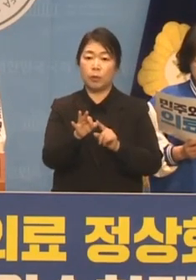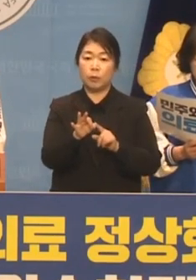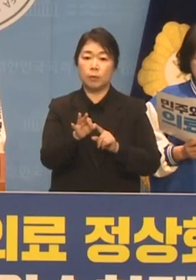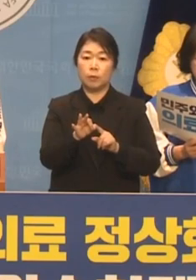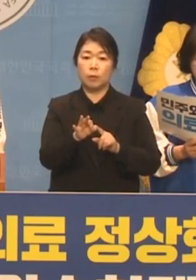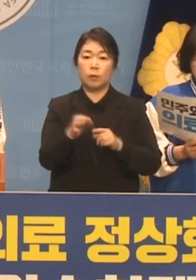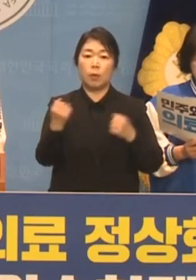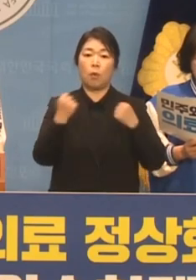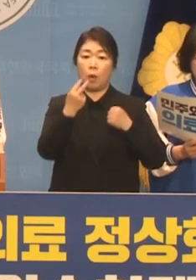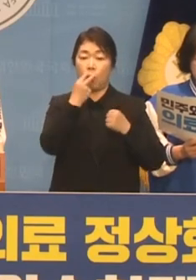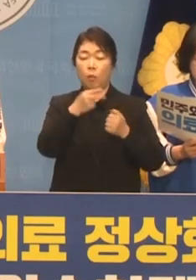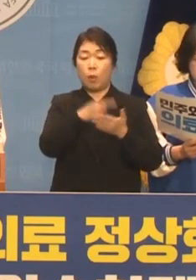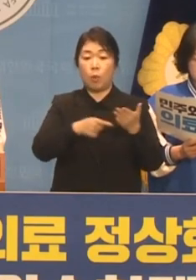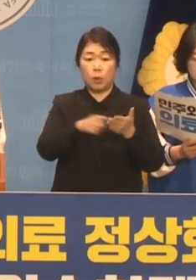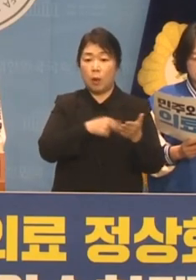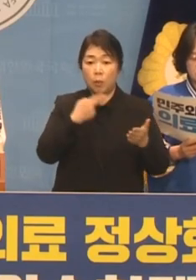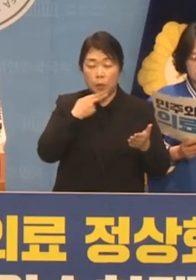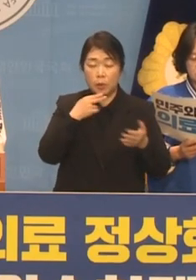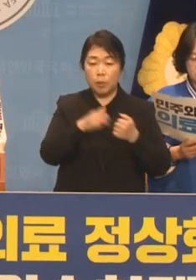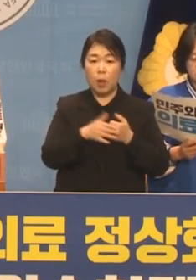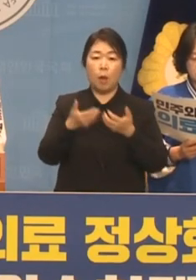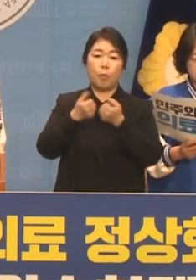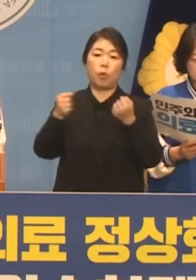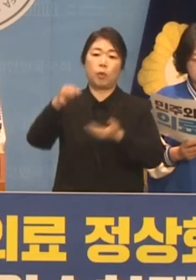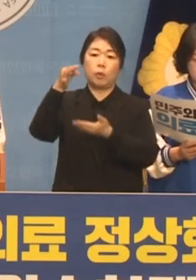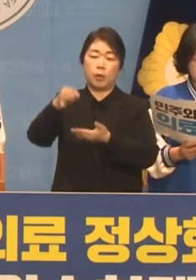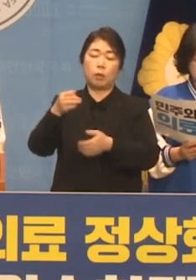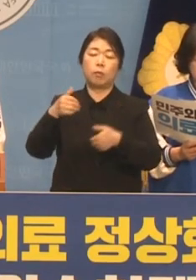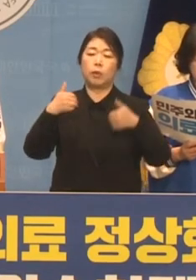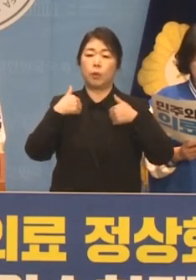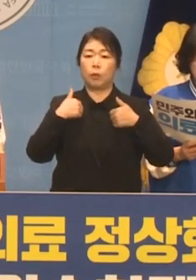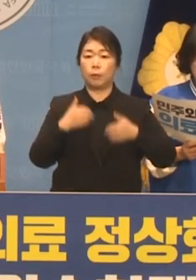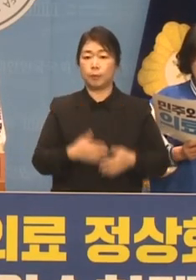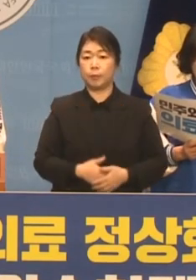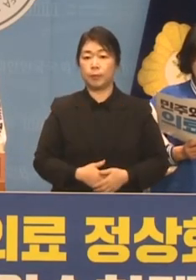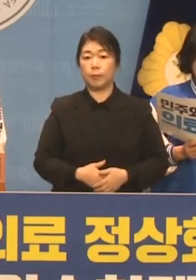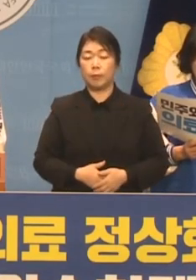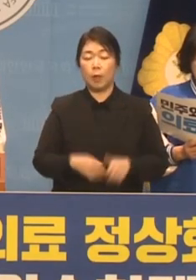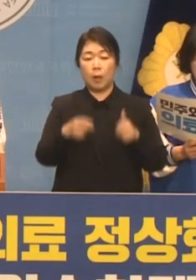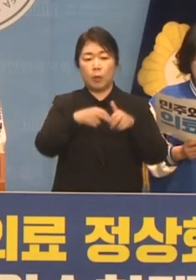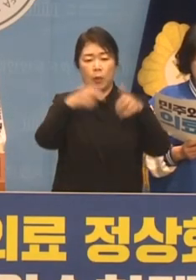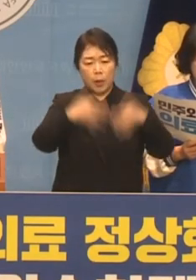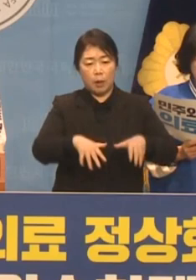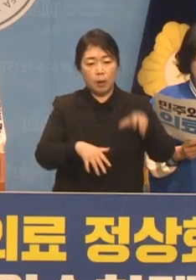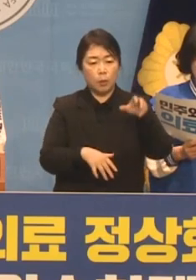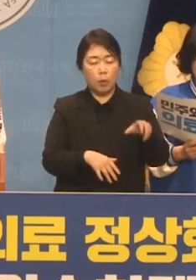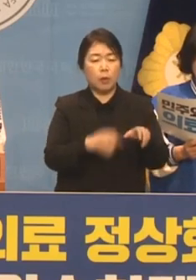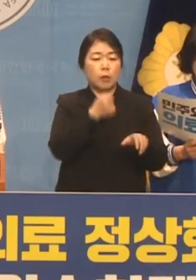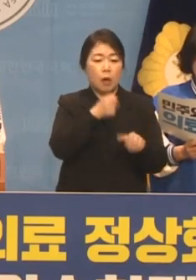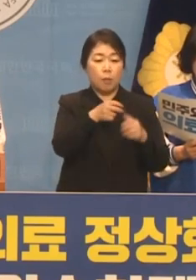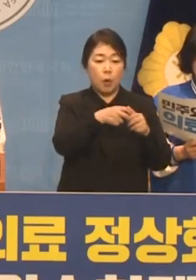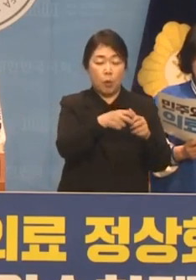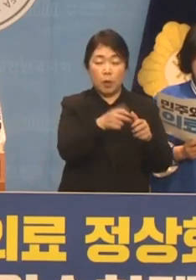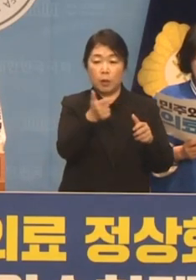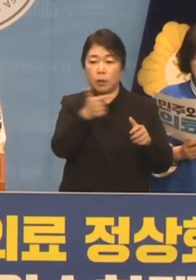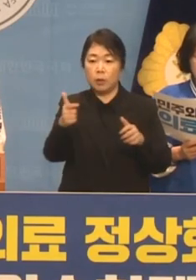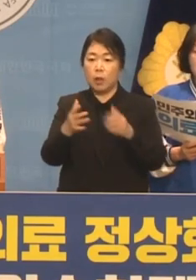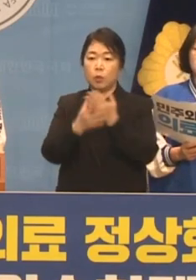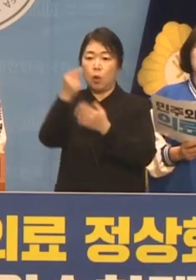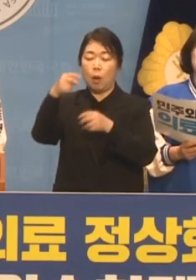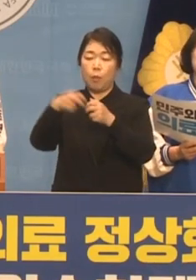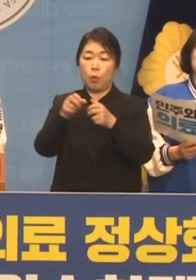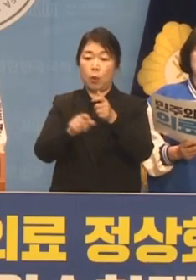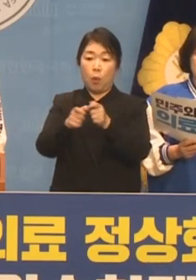건강보험에서 보상되지 않기 때문에 별도 재정이 필요합니다 의료 약지의 작은 병원을 큰 종합병원으로